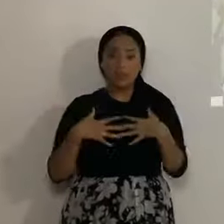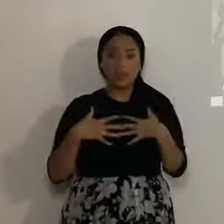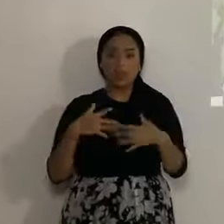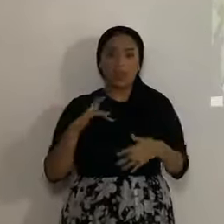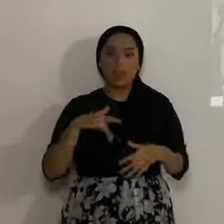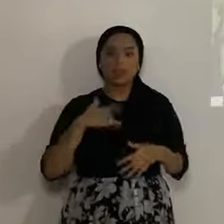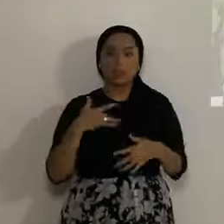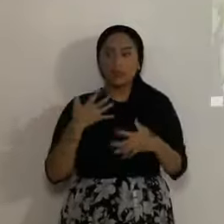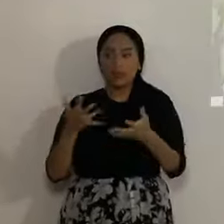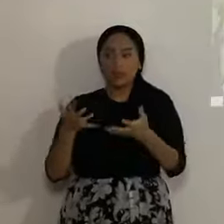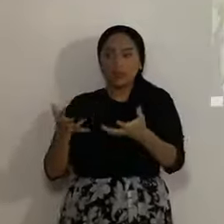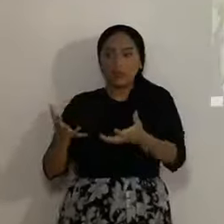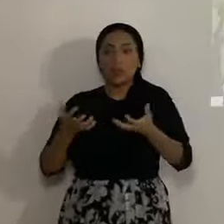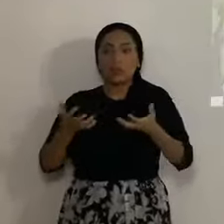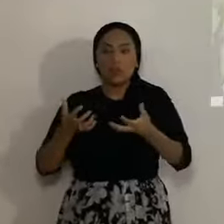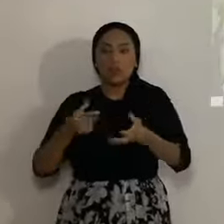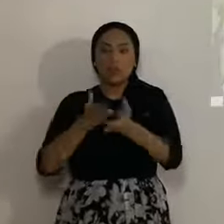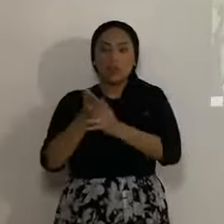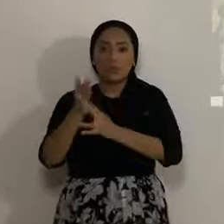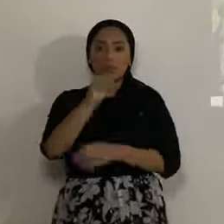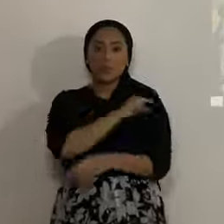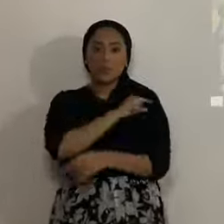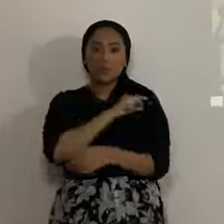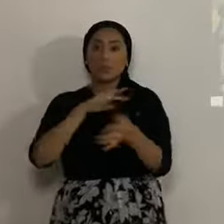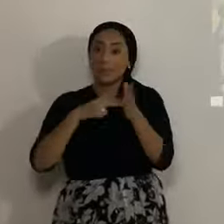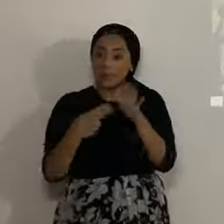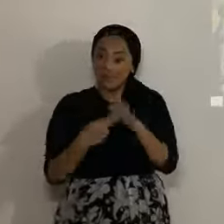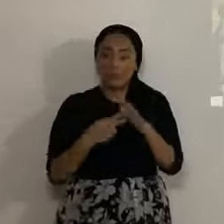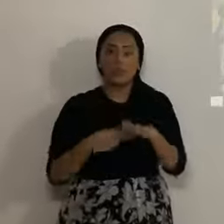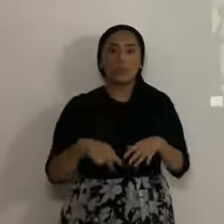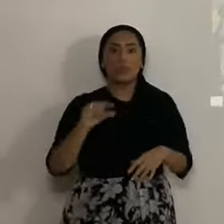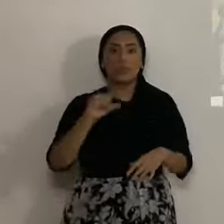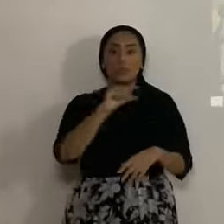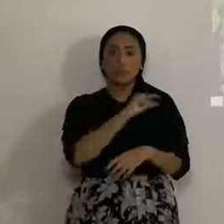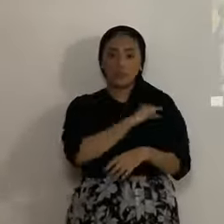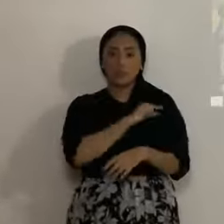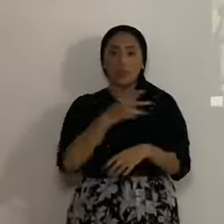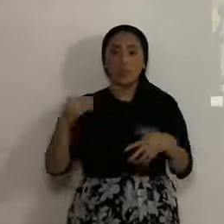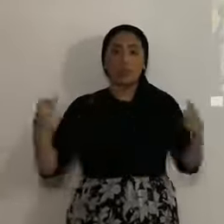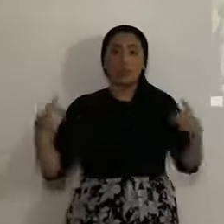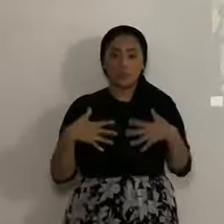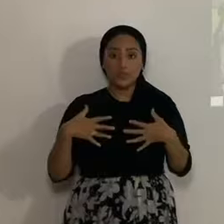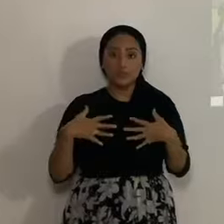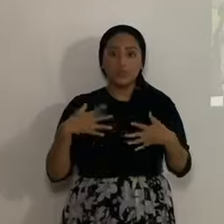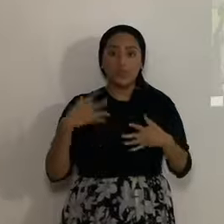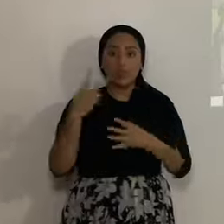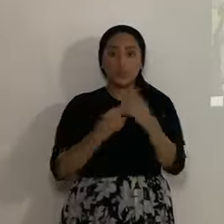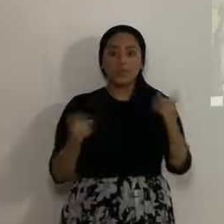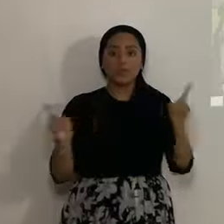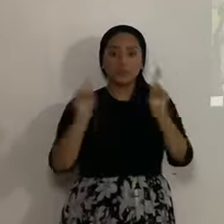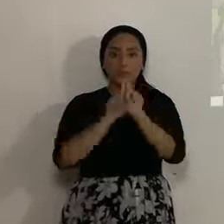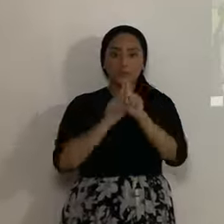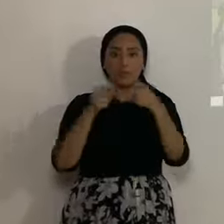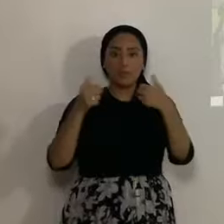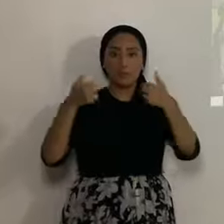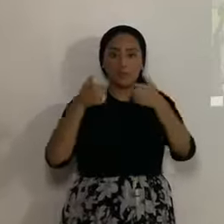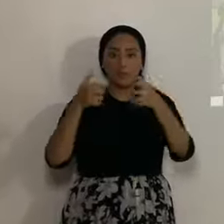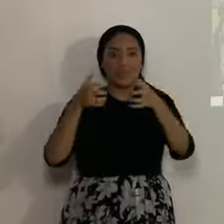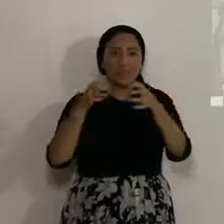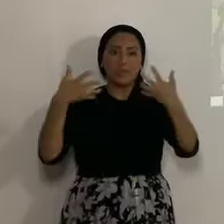siente atraído, por la culpabilidad, es decir, la culpabilidad, y el miedo, van unidos. Pero